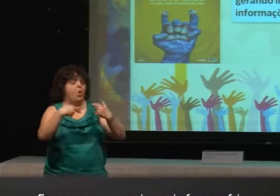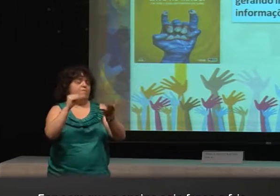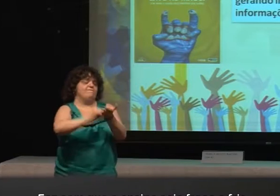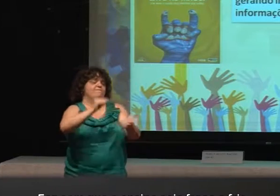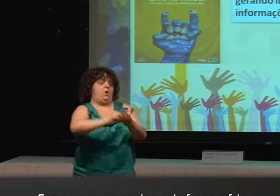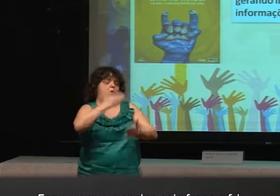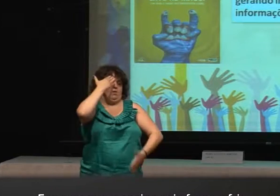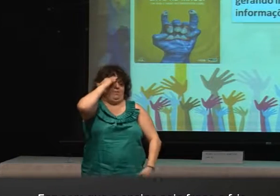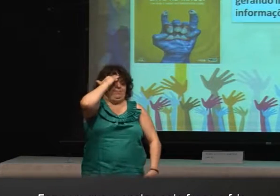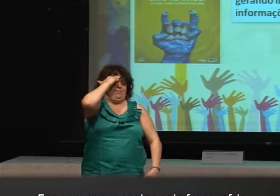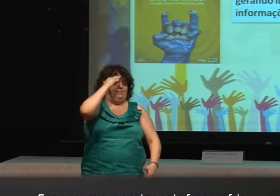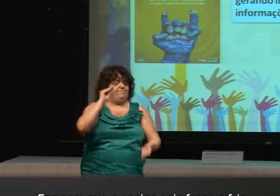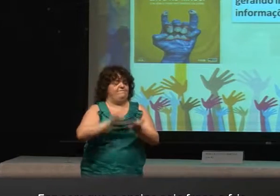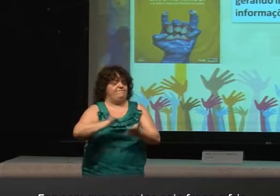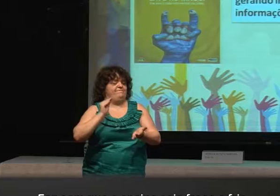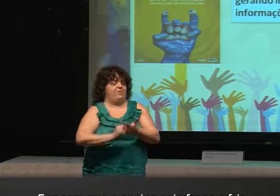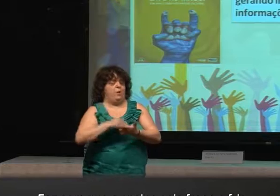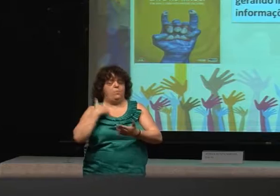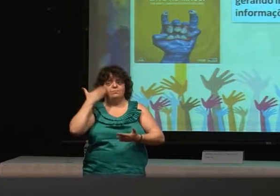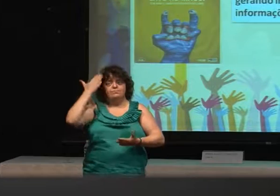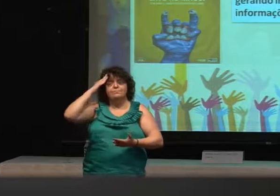seja fraco e frio.